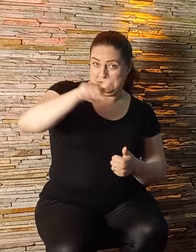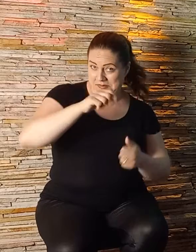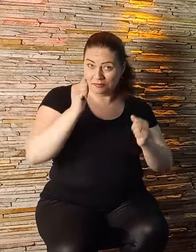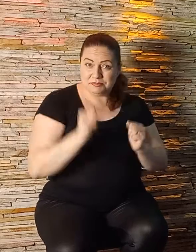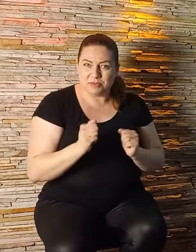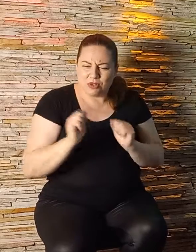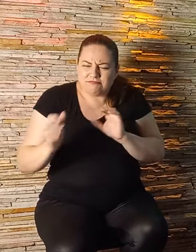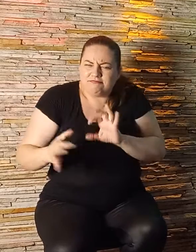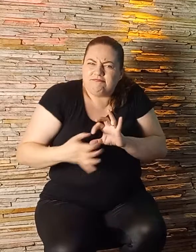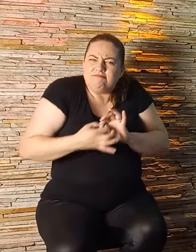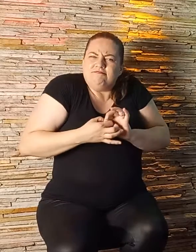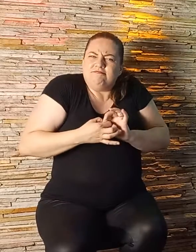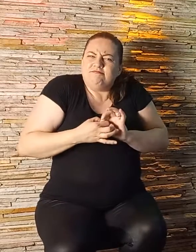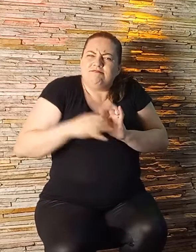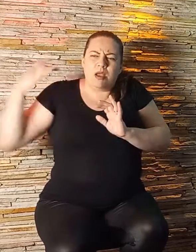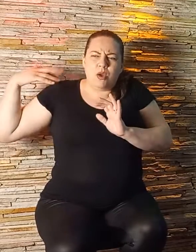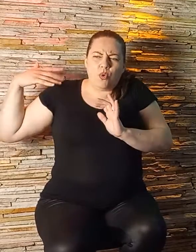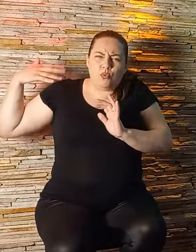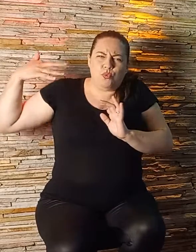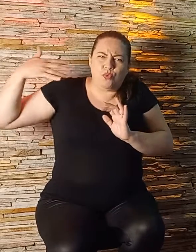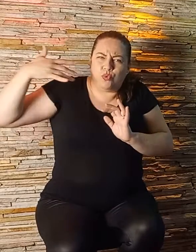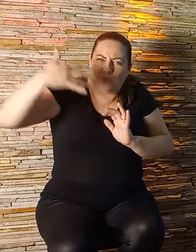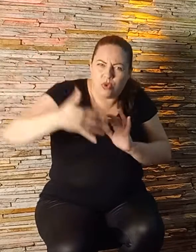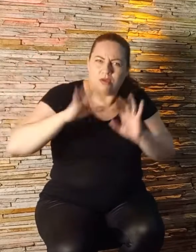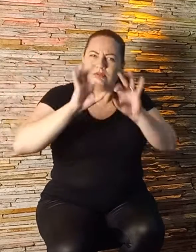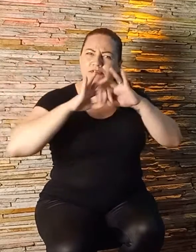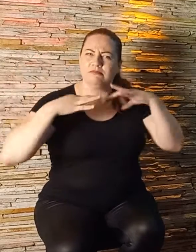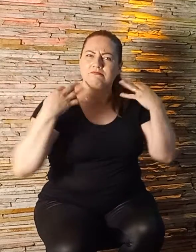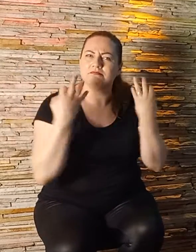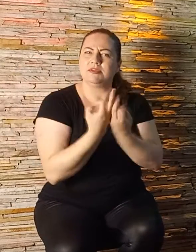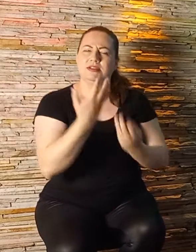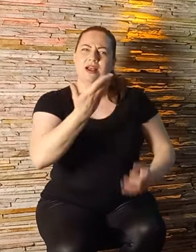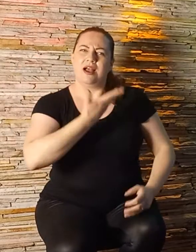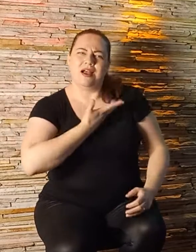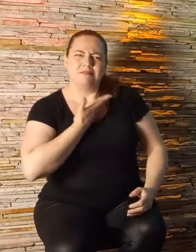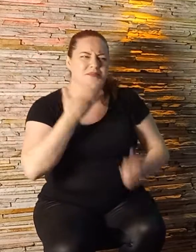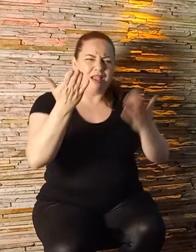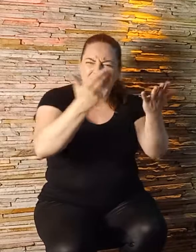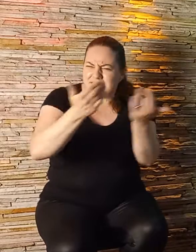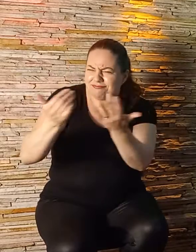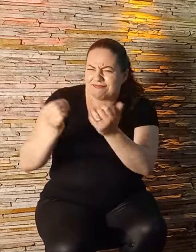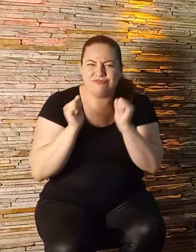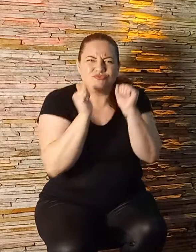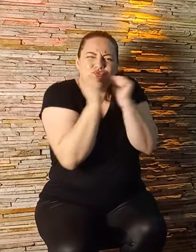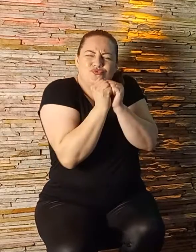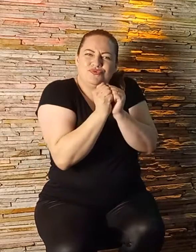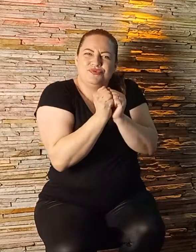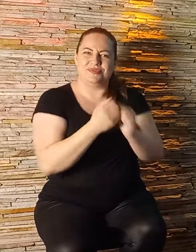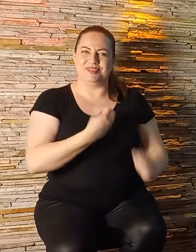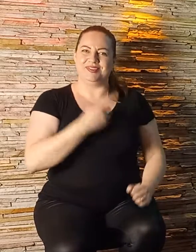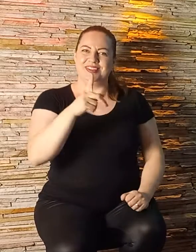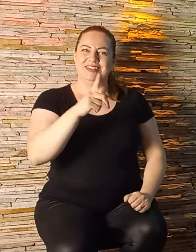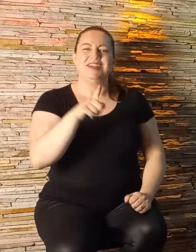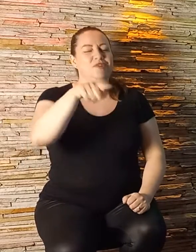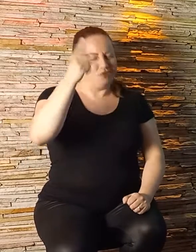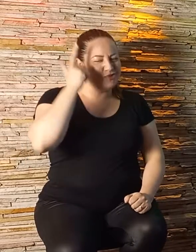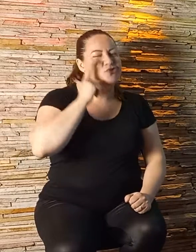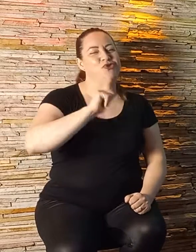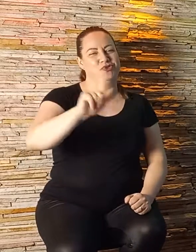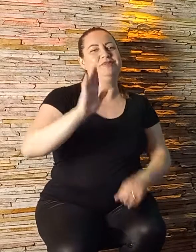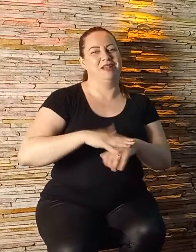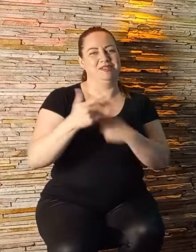puderem resgatar as origens se vocês puderem resgatar a família resgatar as amizades o resgatar tudo de bom que vocês têm na vida você também vamos